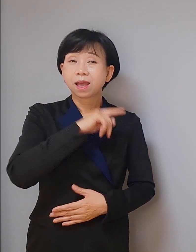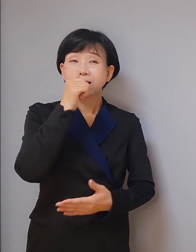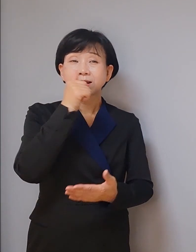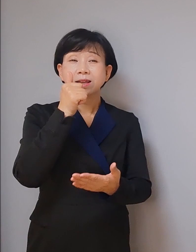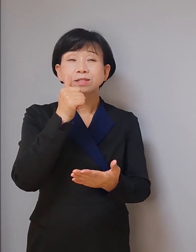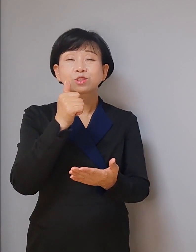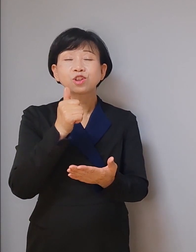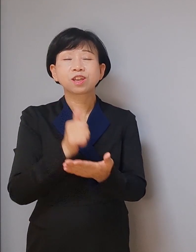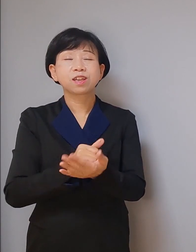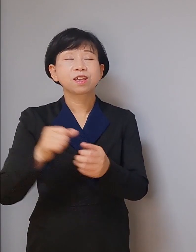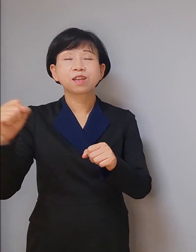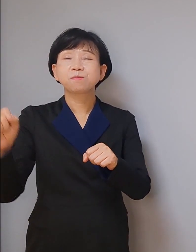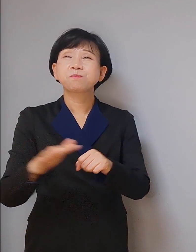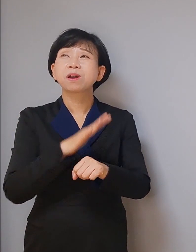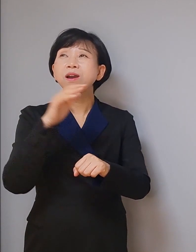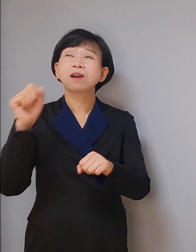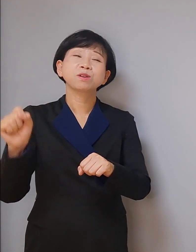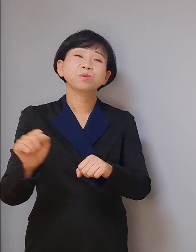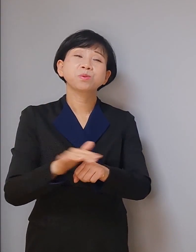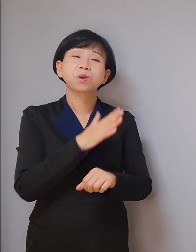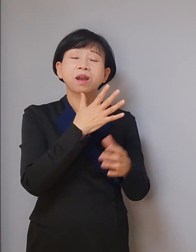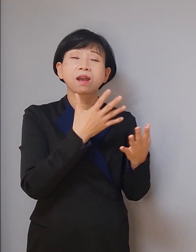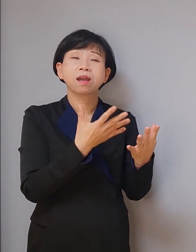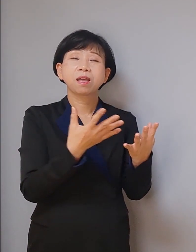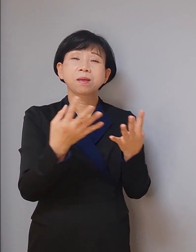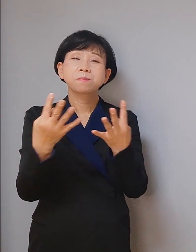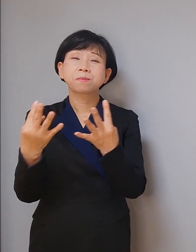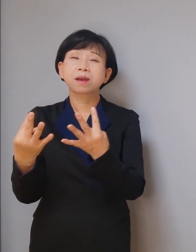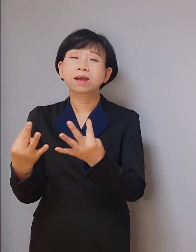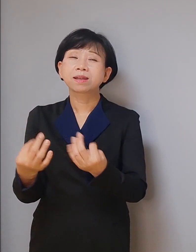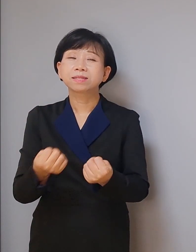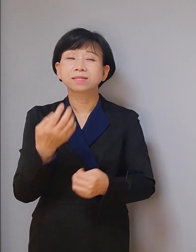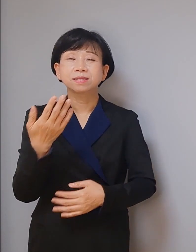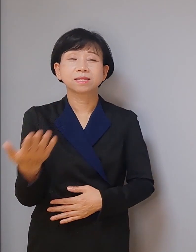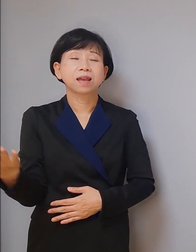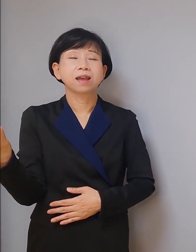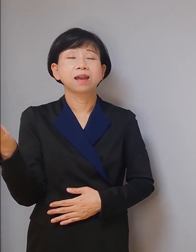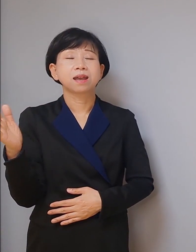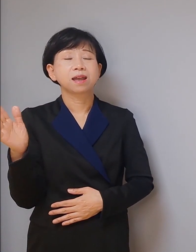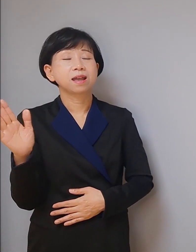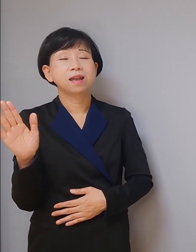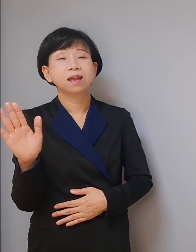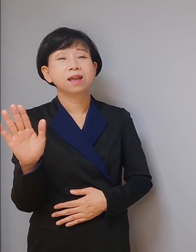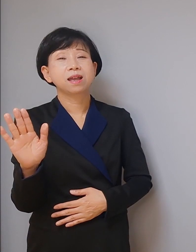평안해. 악한 죄 파도가